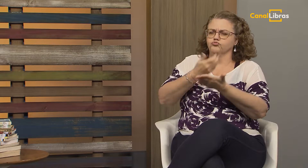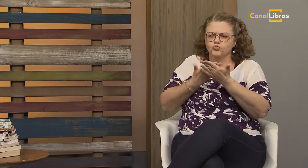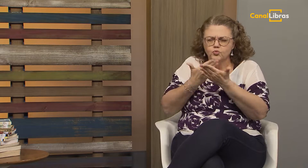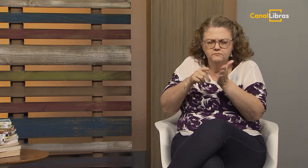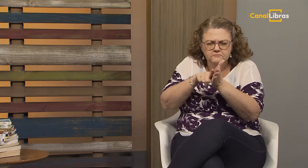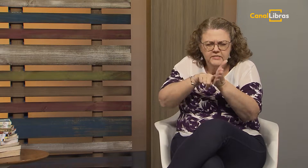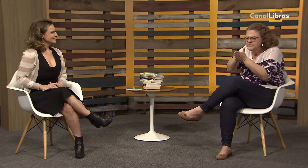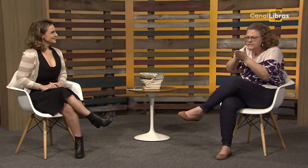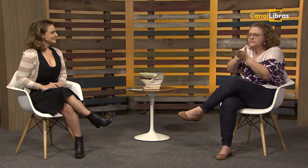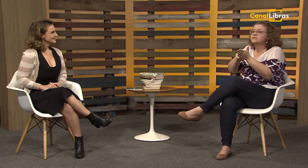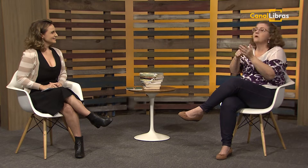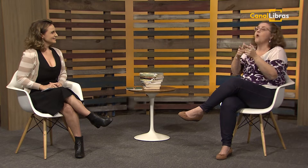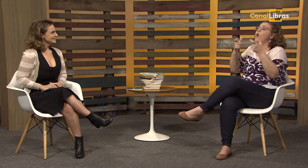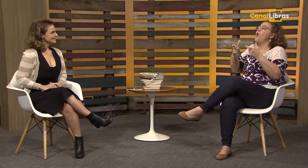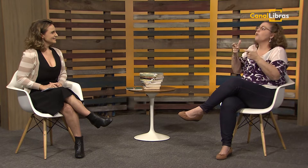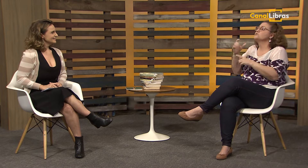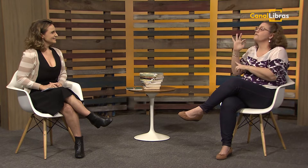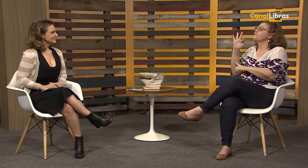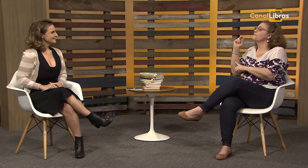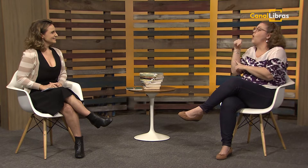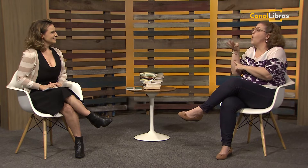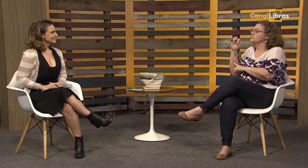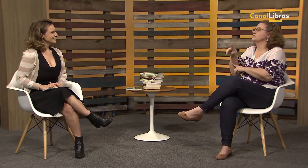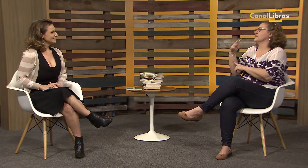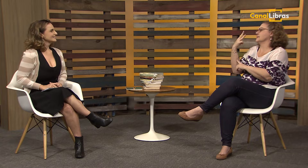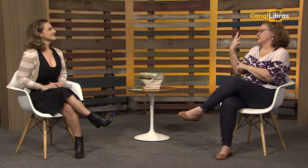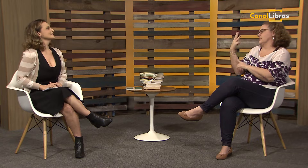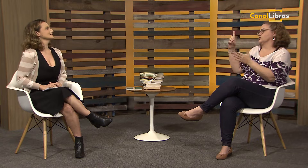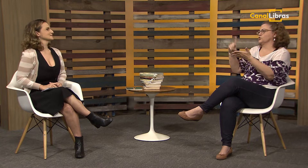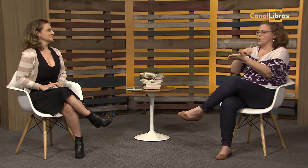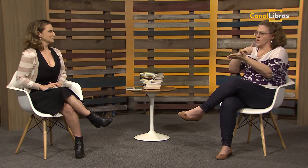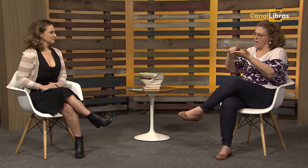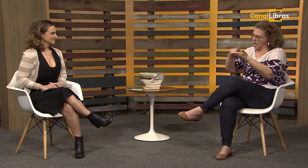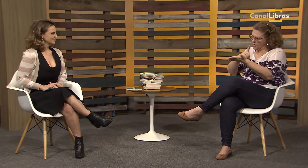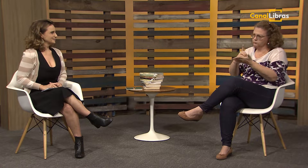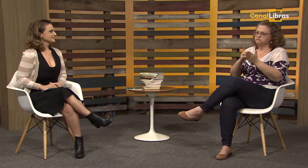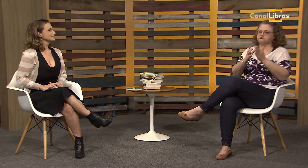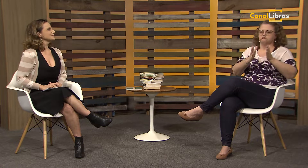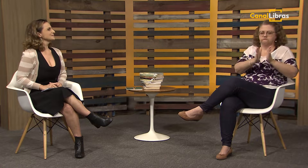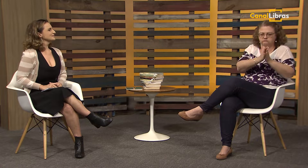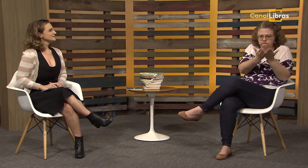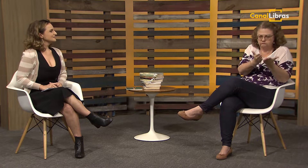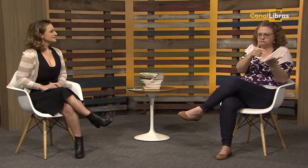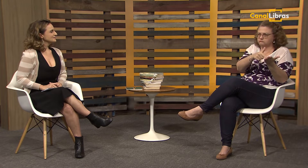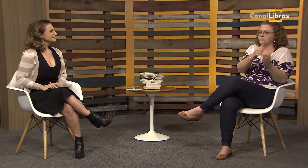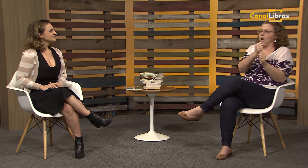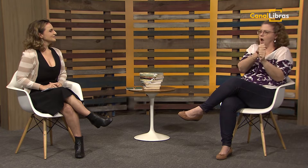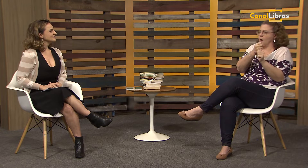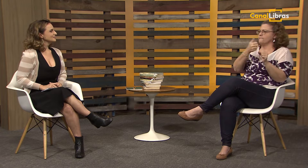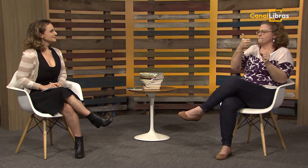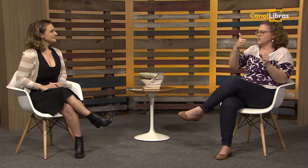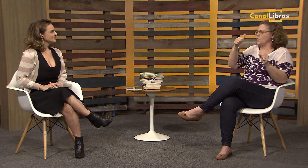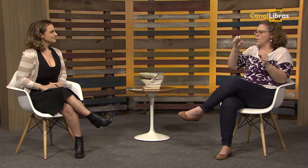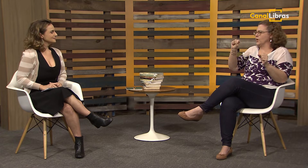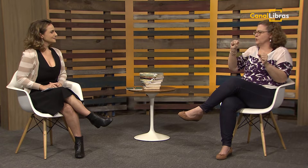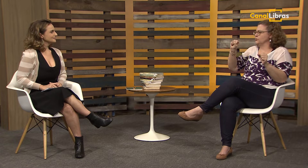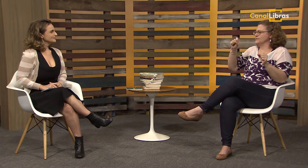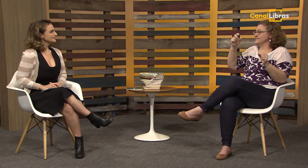com sinais diferentes para uma mesma palavra. Então, decidi buscar fontes da variação e escolhi 3 dicionários, um do